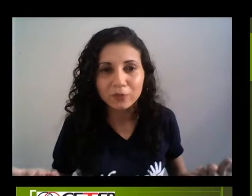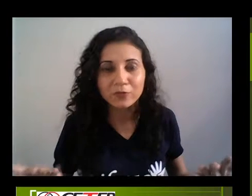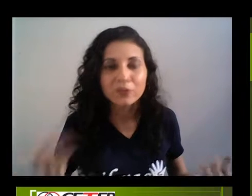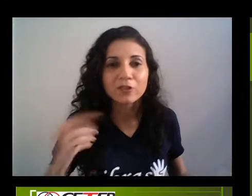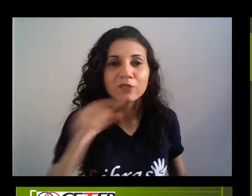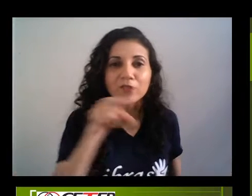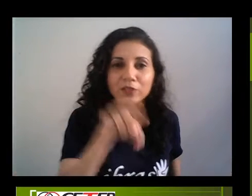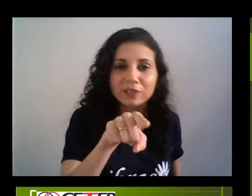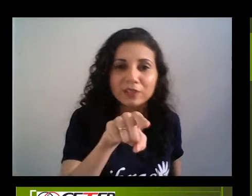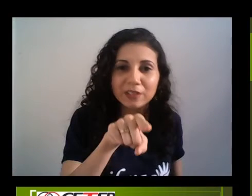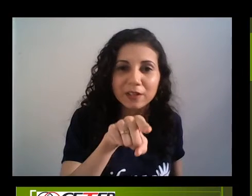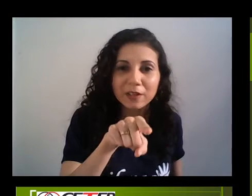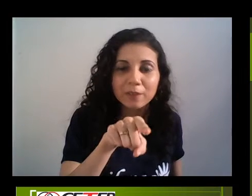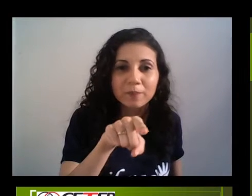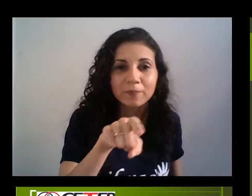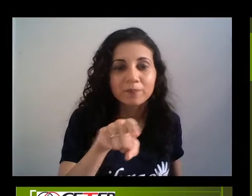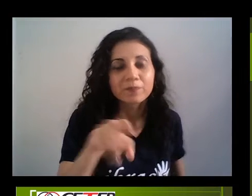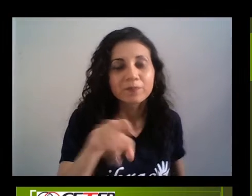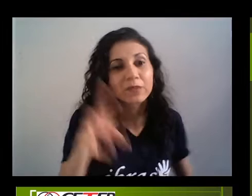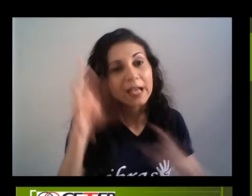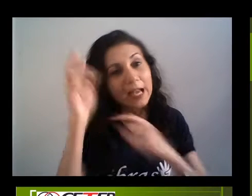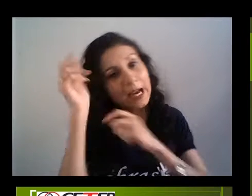Então, você